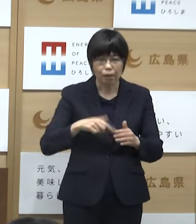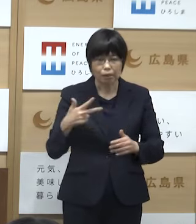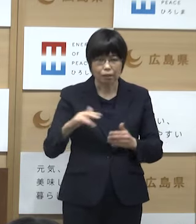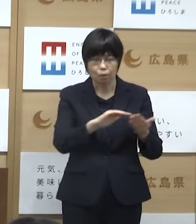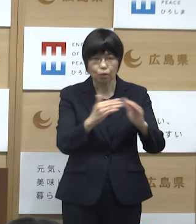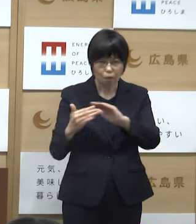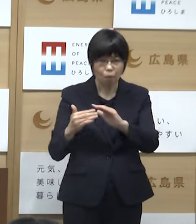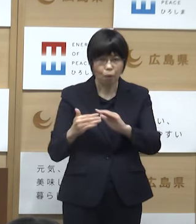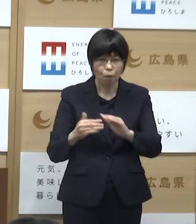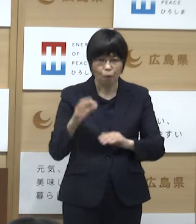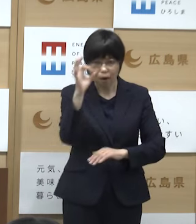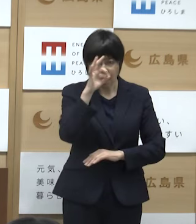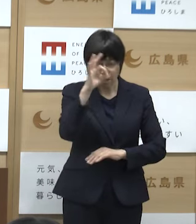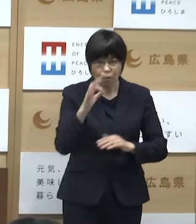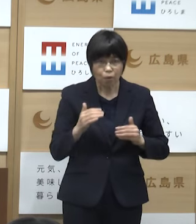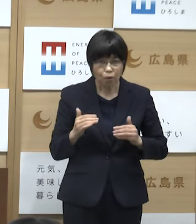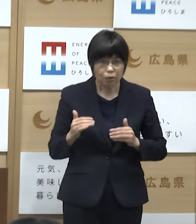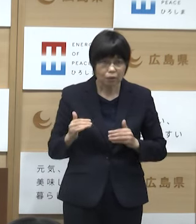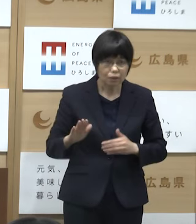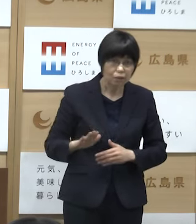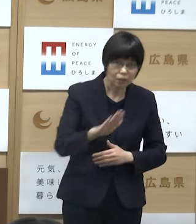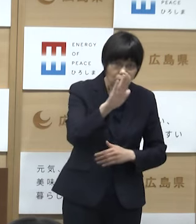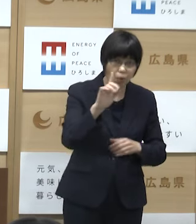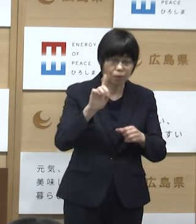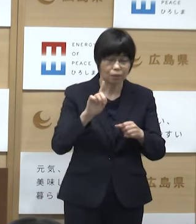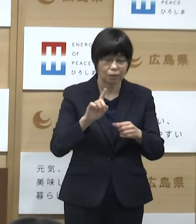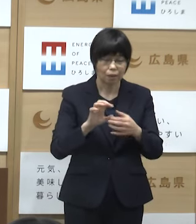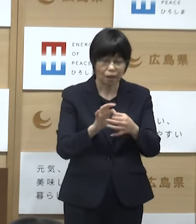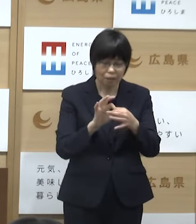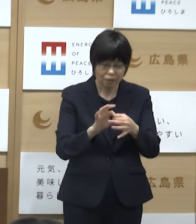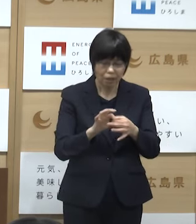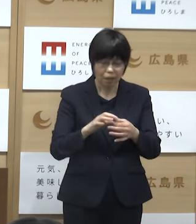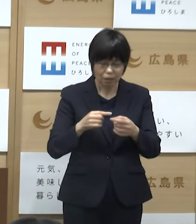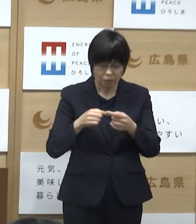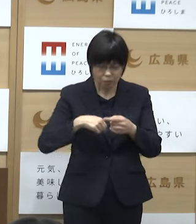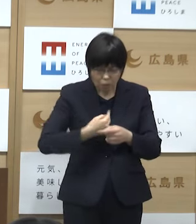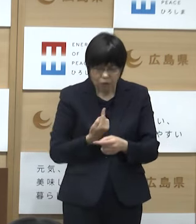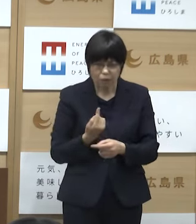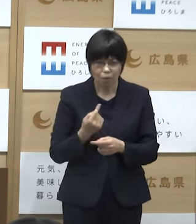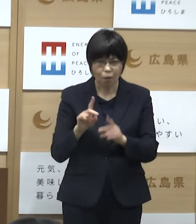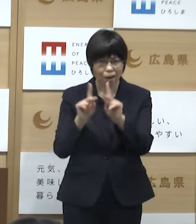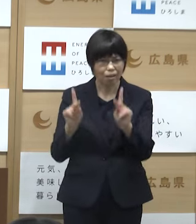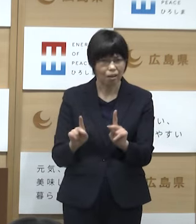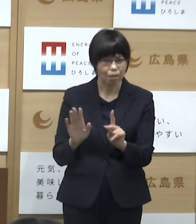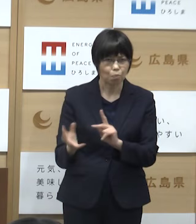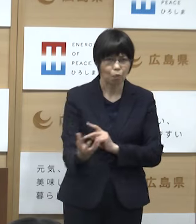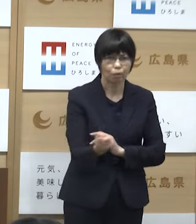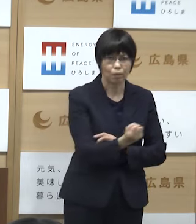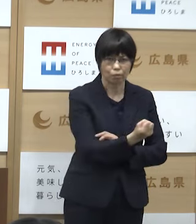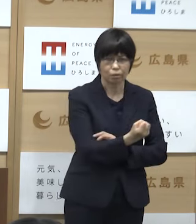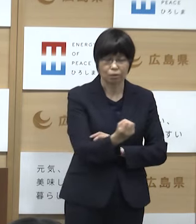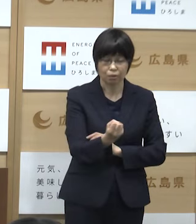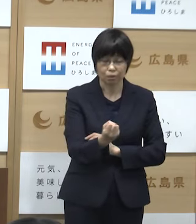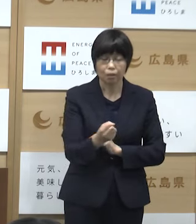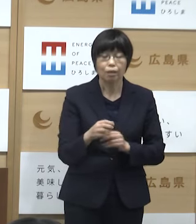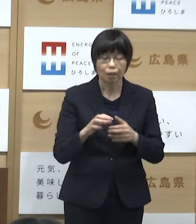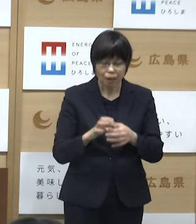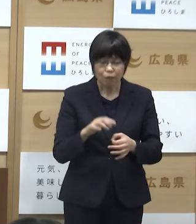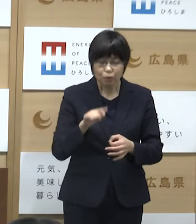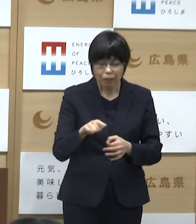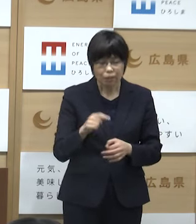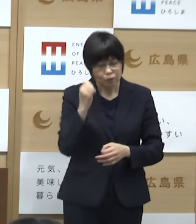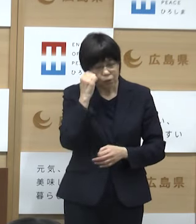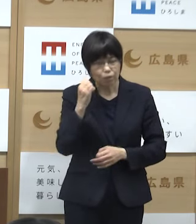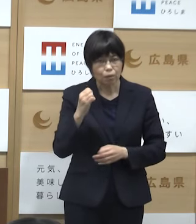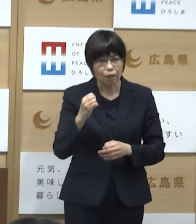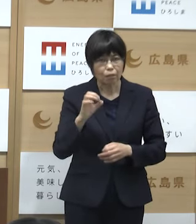光振興に関して独自の課題というものがあるので、そういった課題の取り組みに宿泊税を活用させ